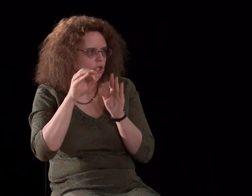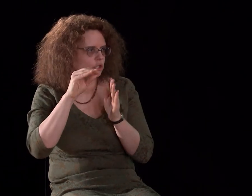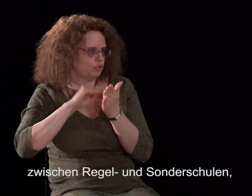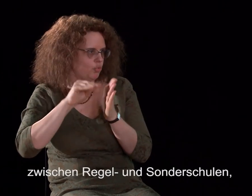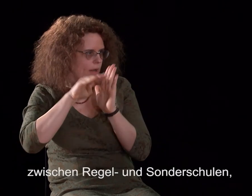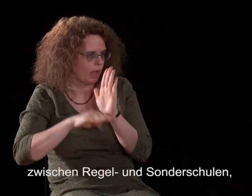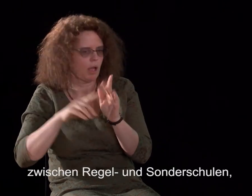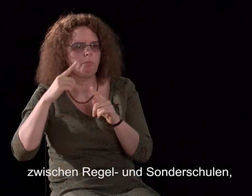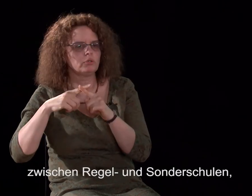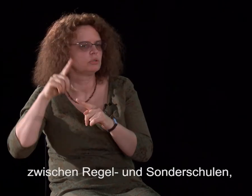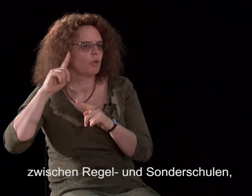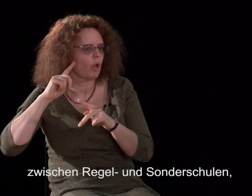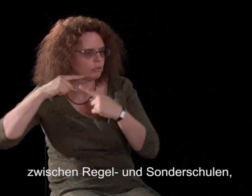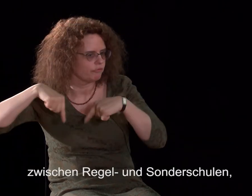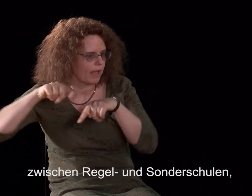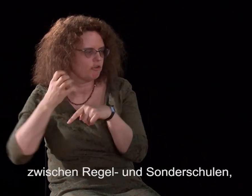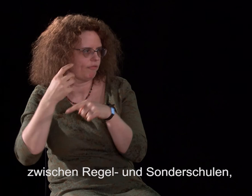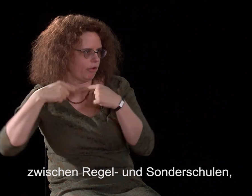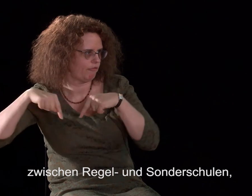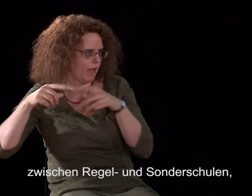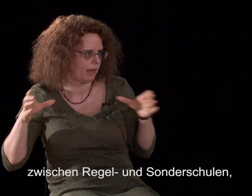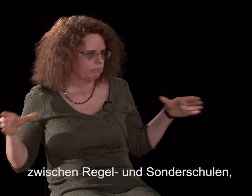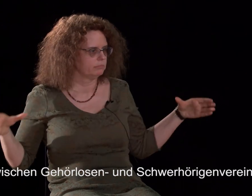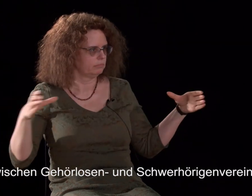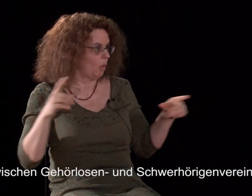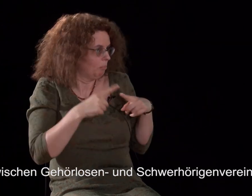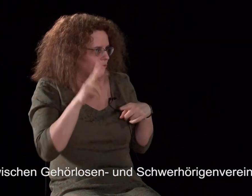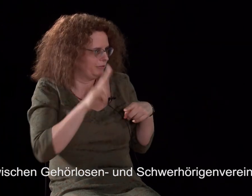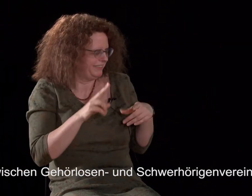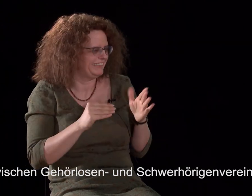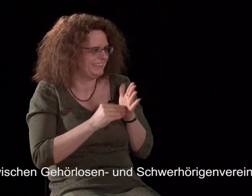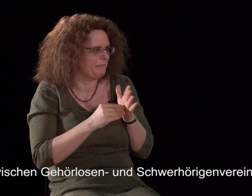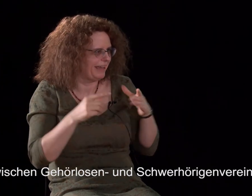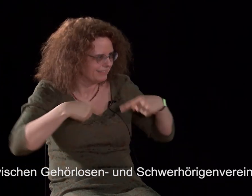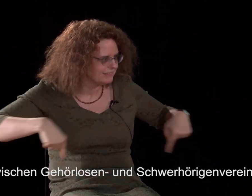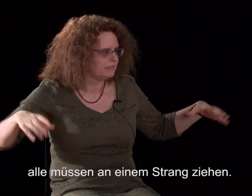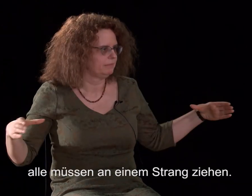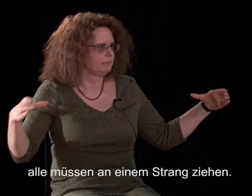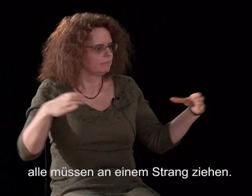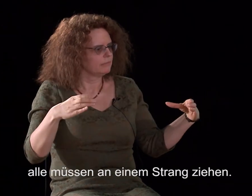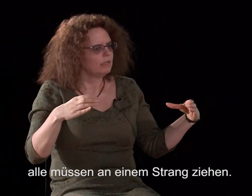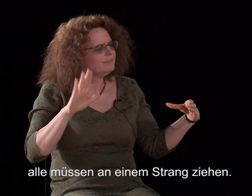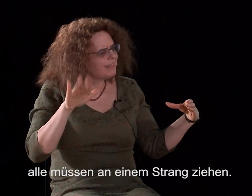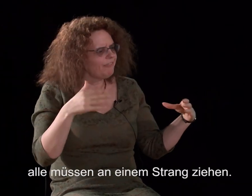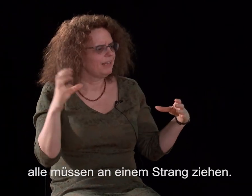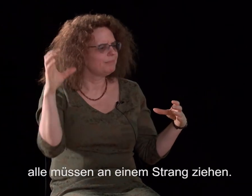ja, zwischen Regelschulen, Sonderschulen, Gehörlosen und Schwerhörigenvereinen. Da müssen alle an einem Strang ziehen.